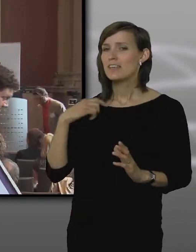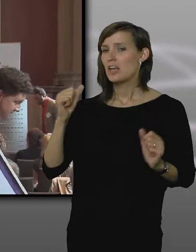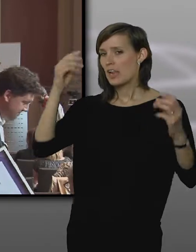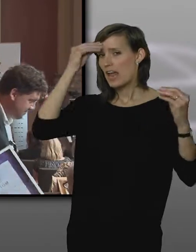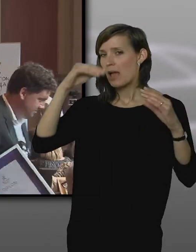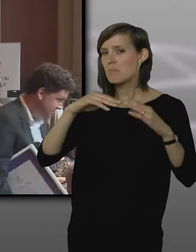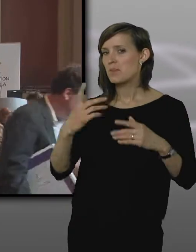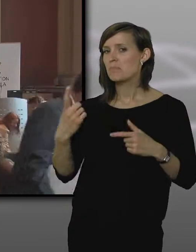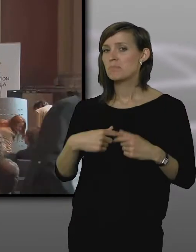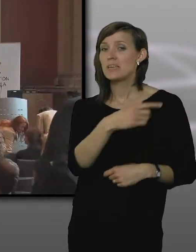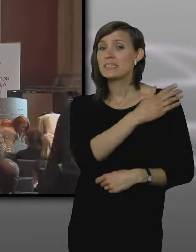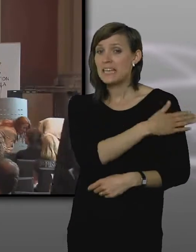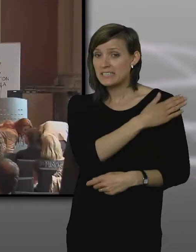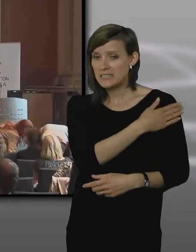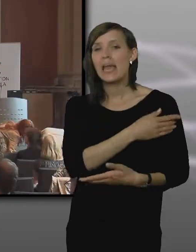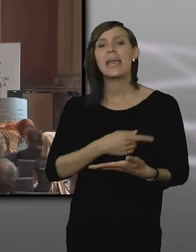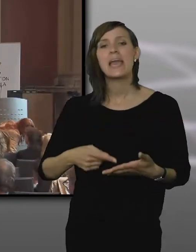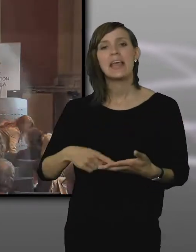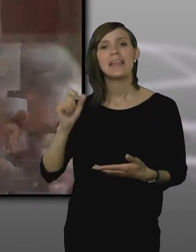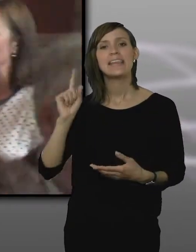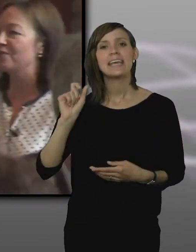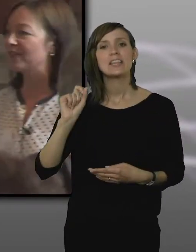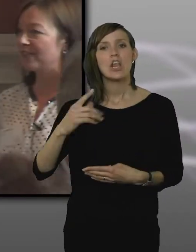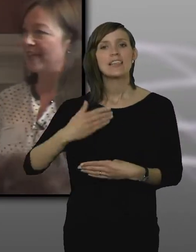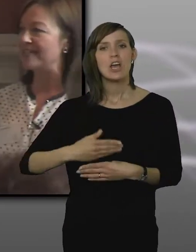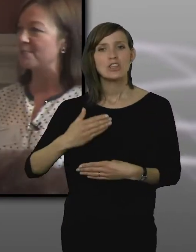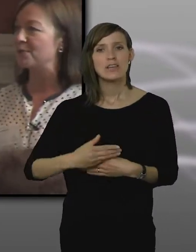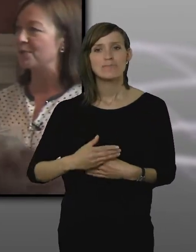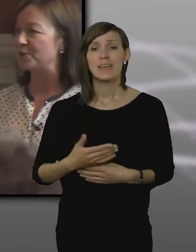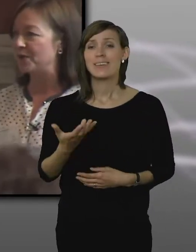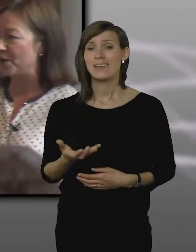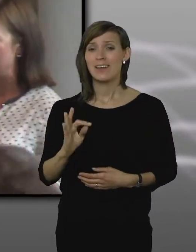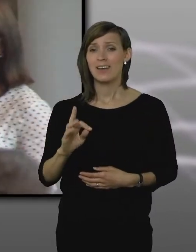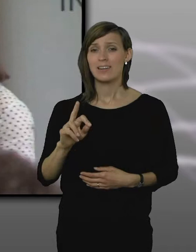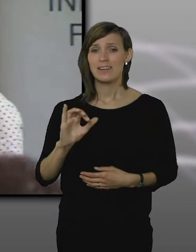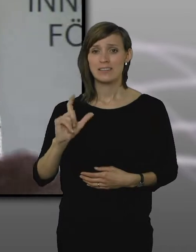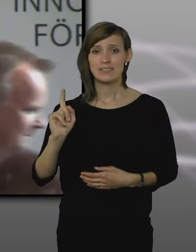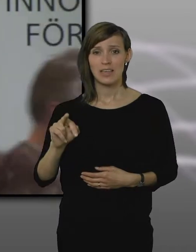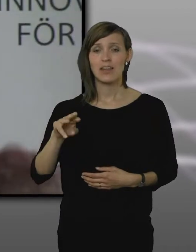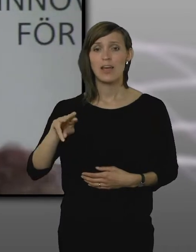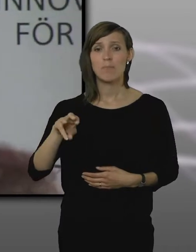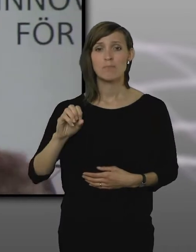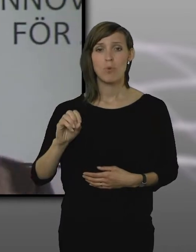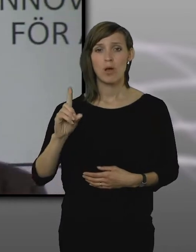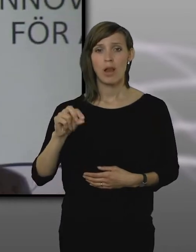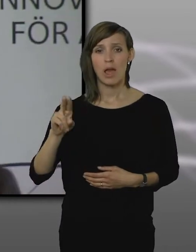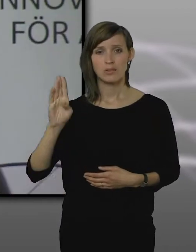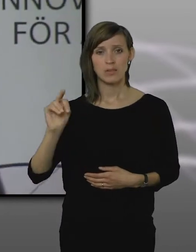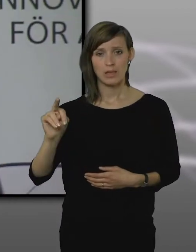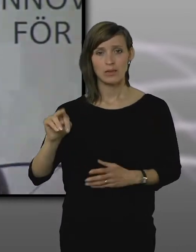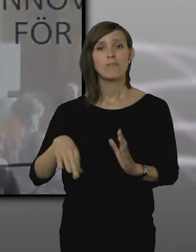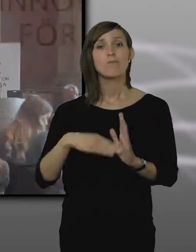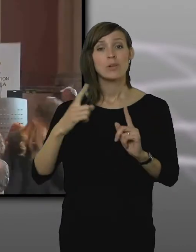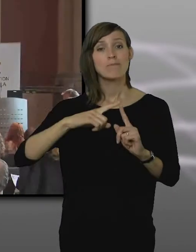heter Digitalteatern. Och det är Christer Molander från Frekvens Produktion AB som ska